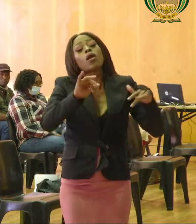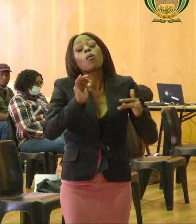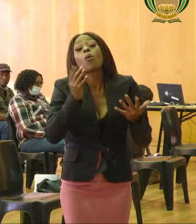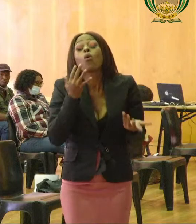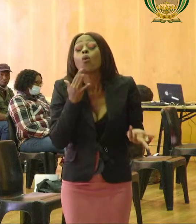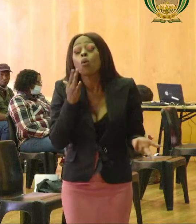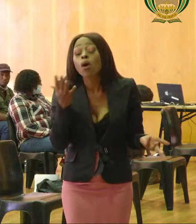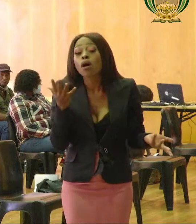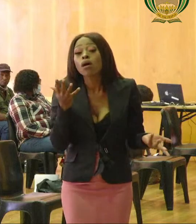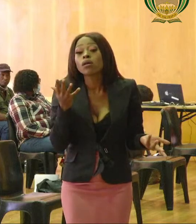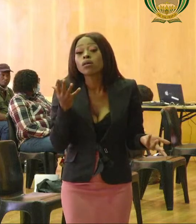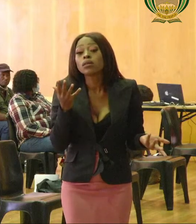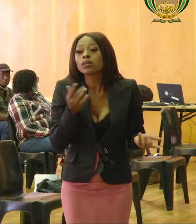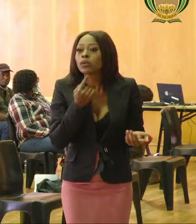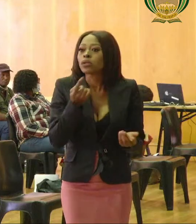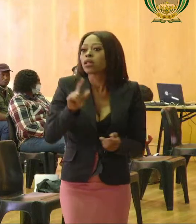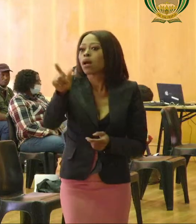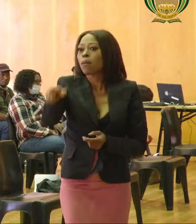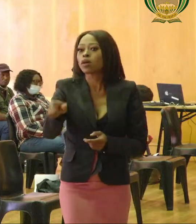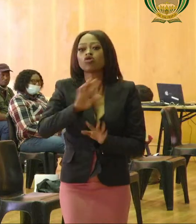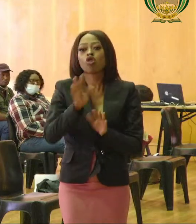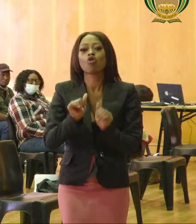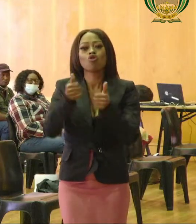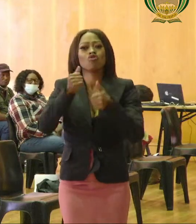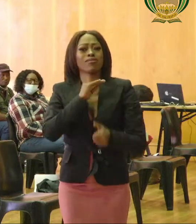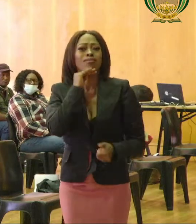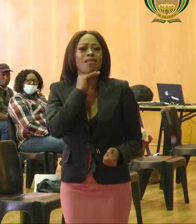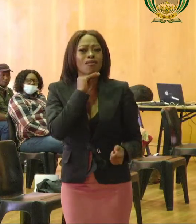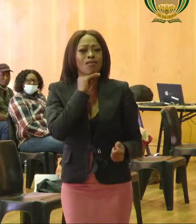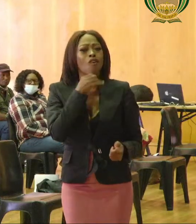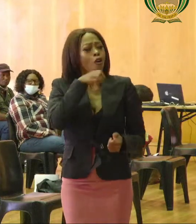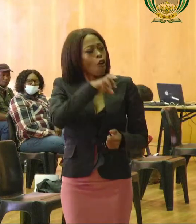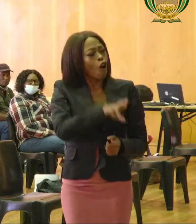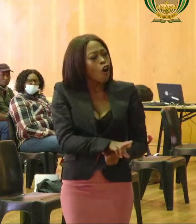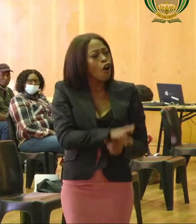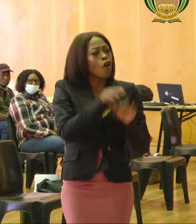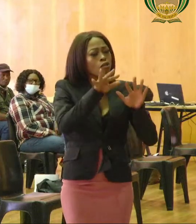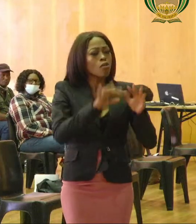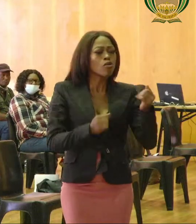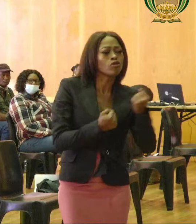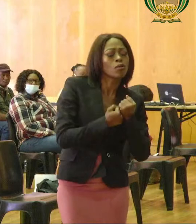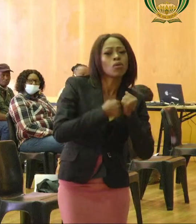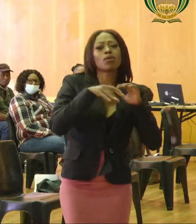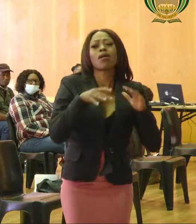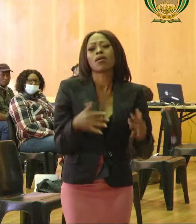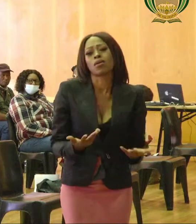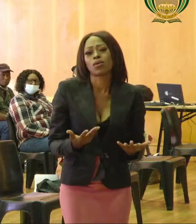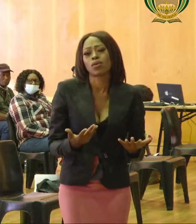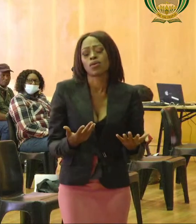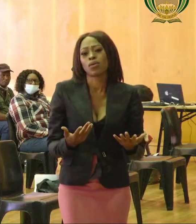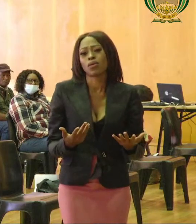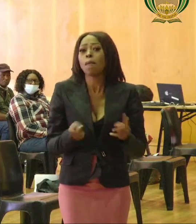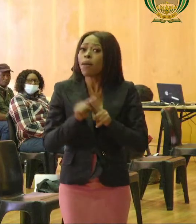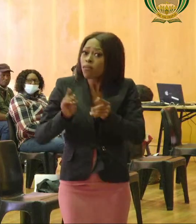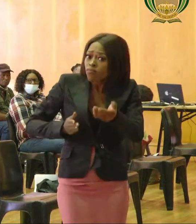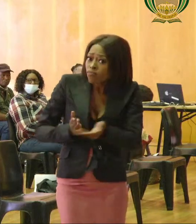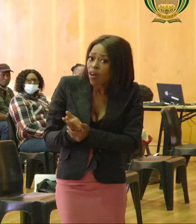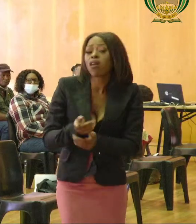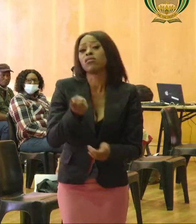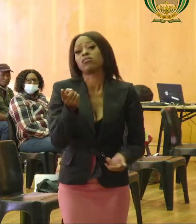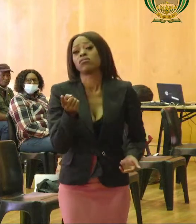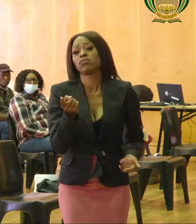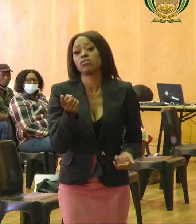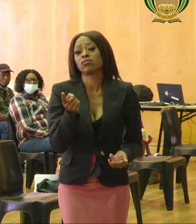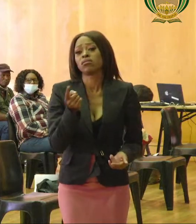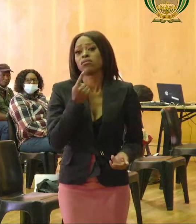zeggen dat die persoon is niet goed genoeg om zijn mensen te gaan vertegenwoordigen? In zijn constitutie, wie die mensen vertrouwen,